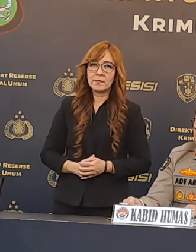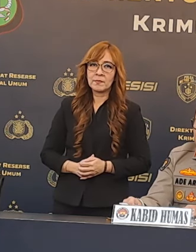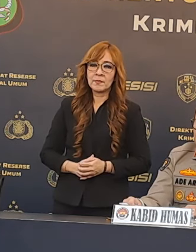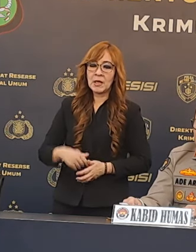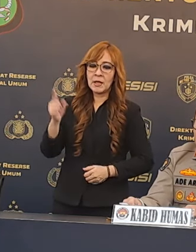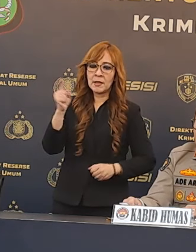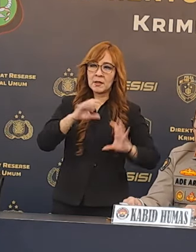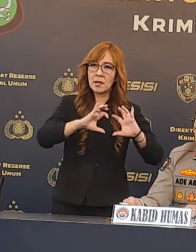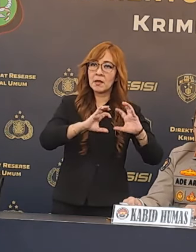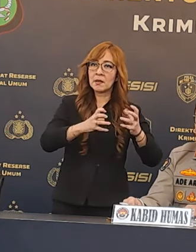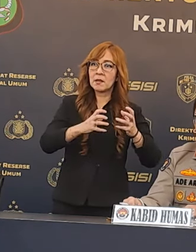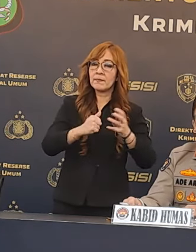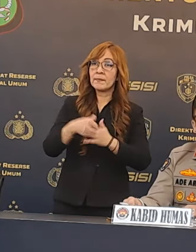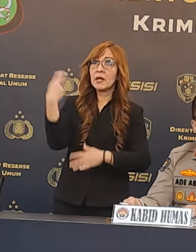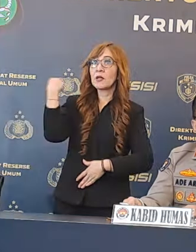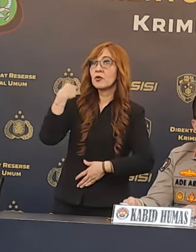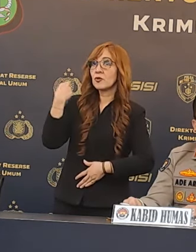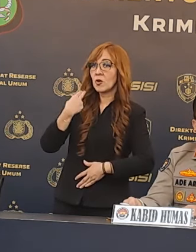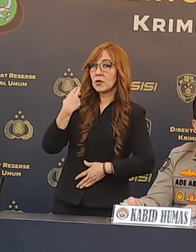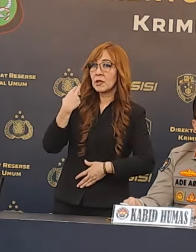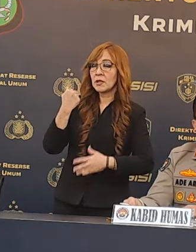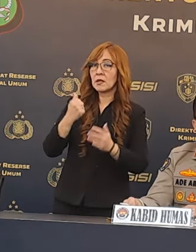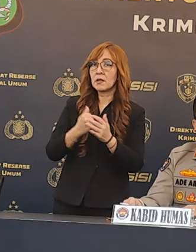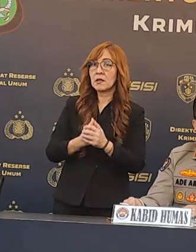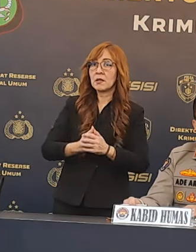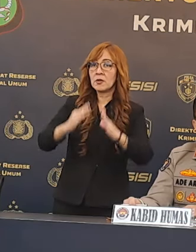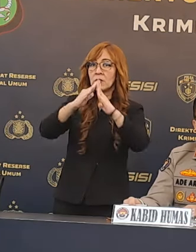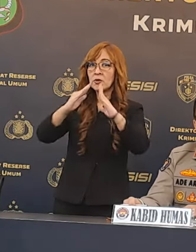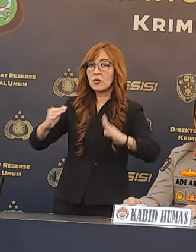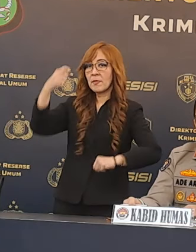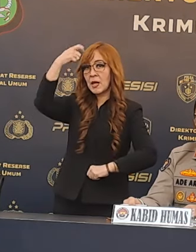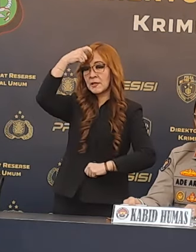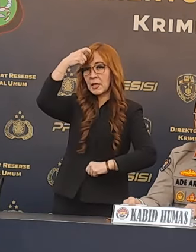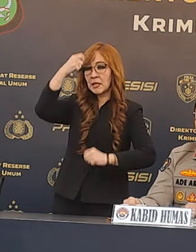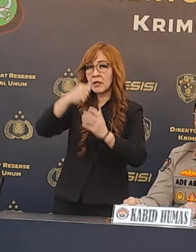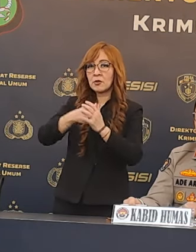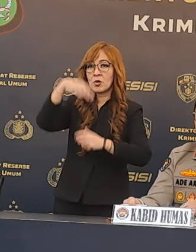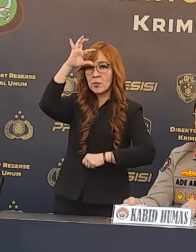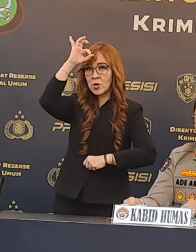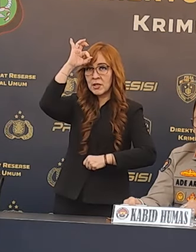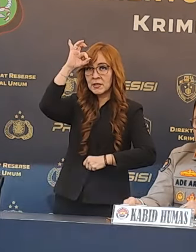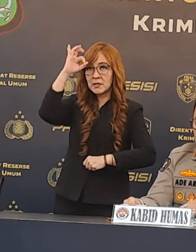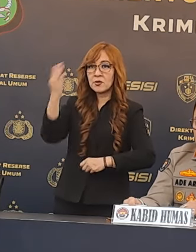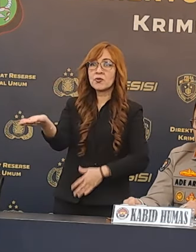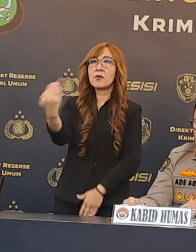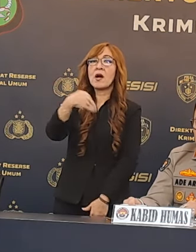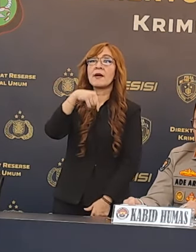dari tim kedokteran forensik Rumah Sakit Polri Kramat Jati juga hadir,